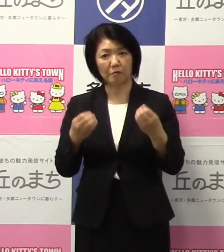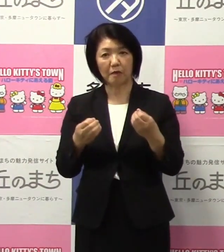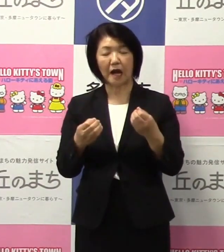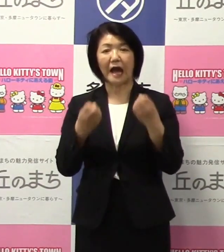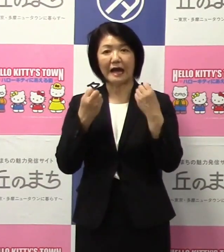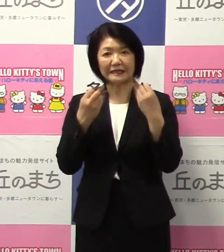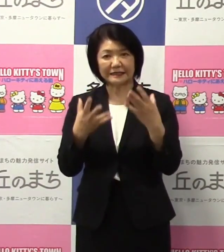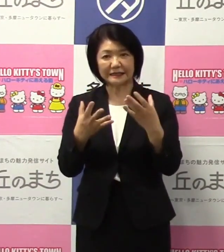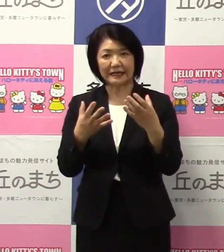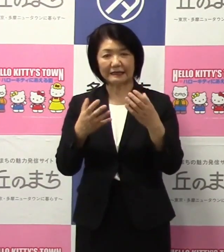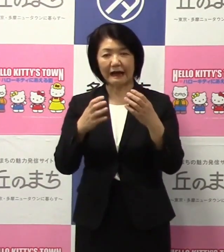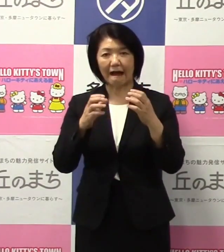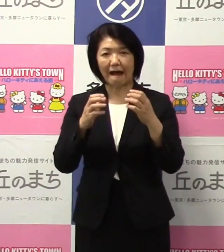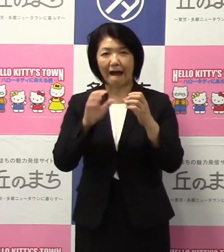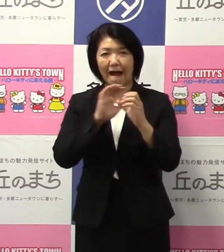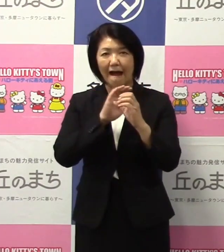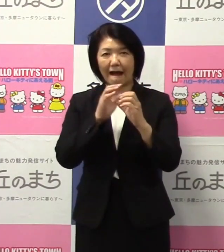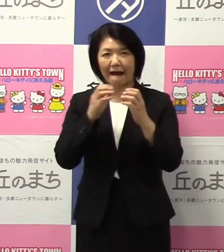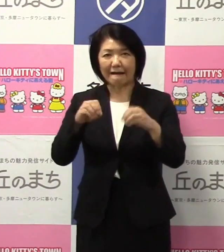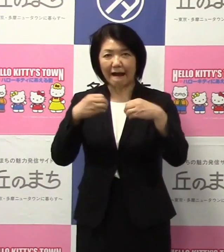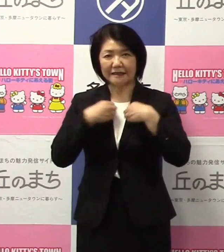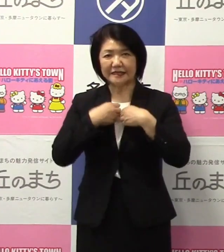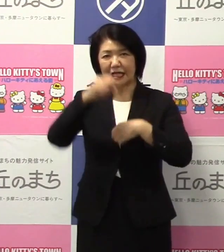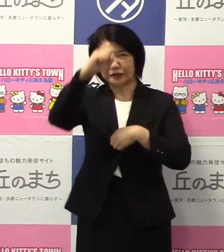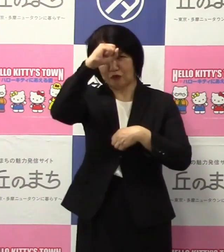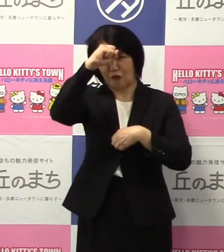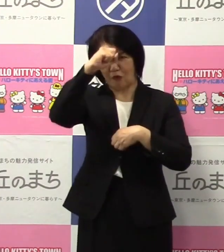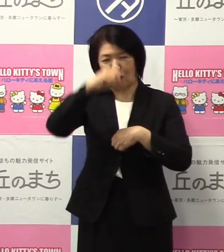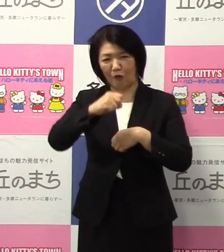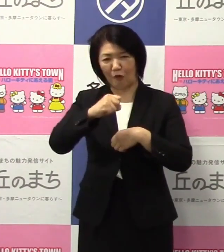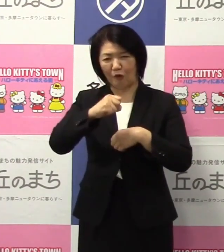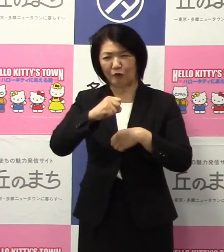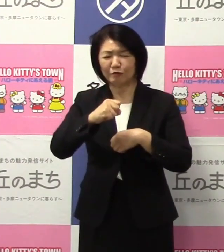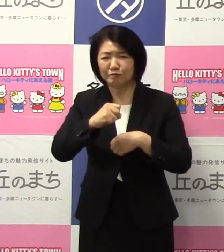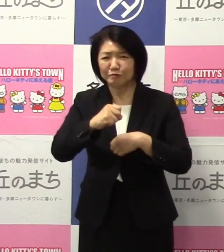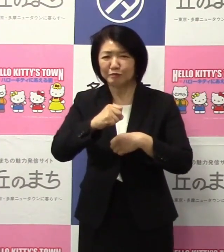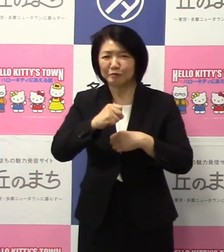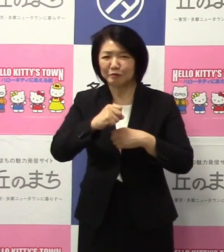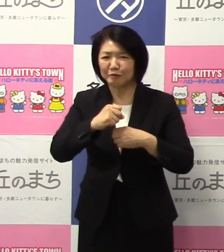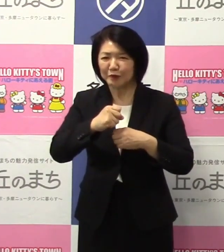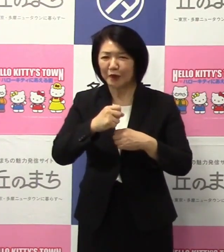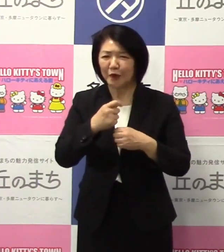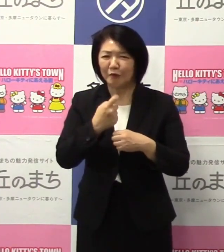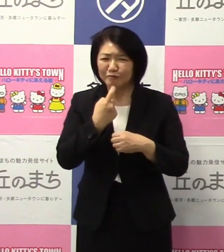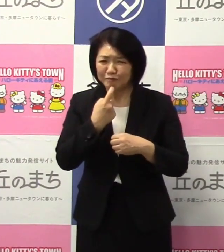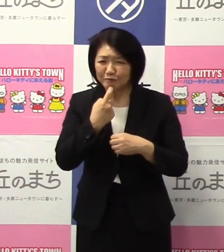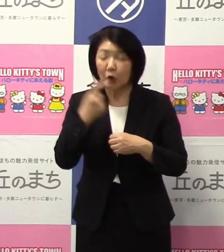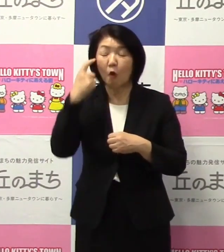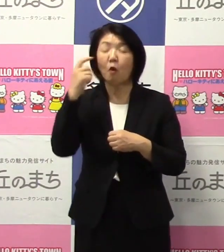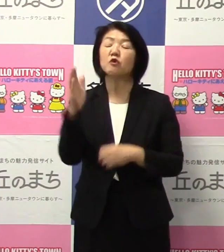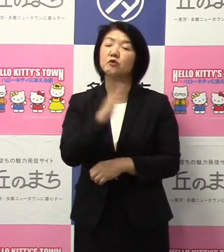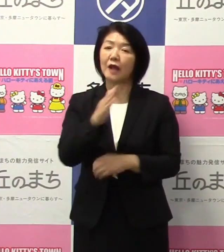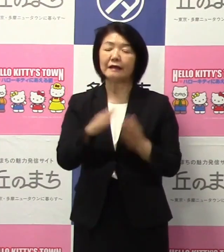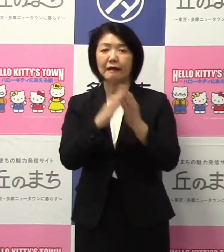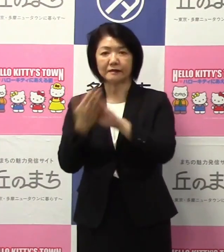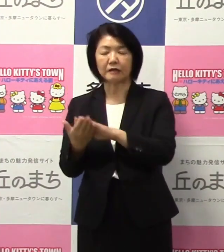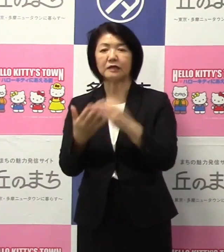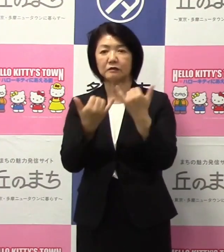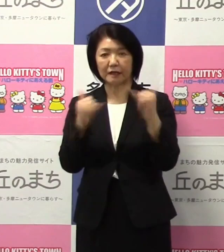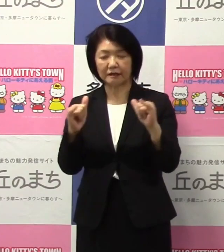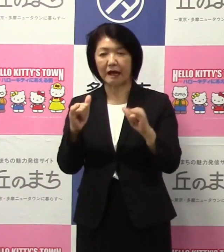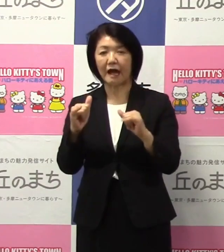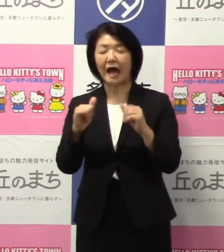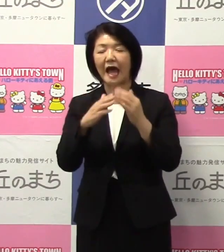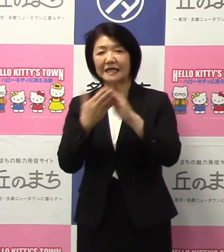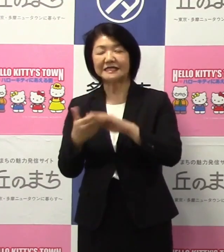型感染症として指定したままで良いのかと思うほど亡くなられる方、致死率は少